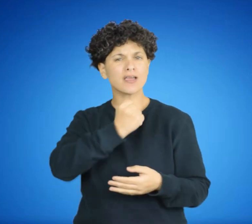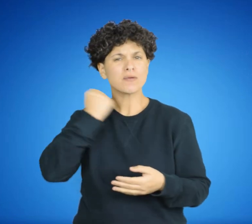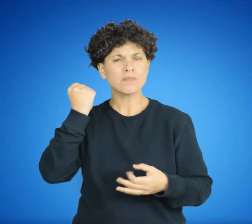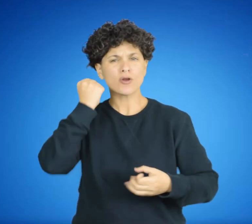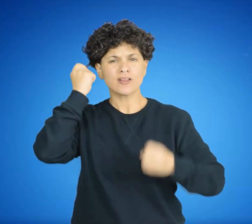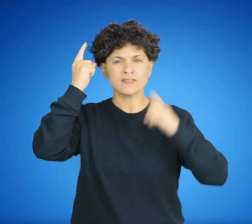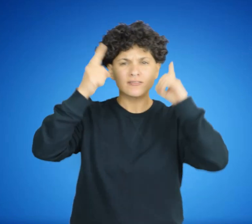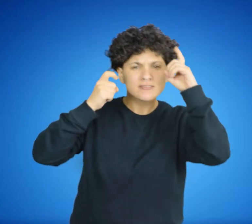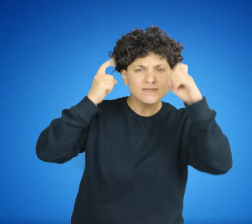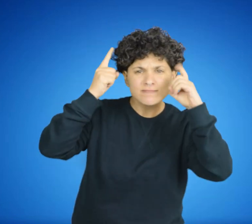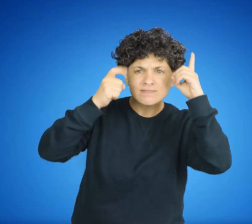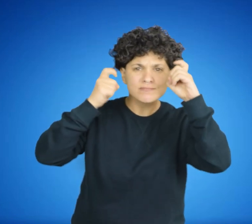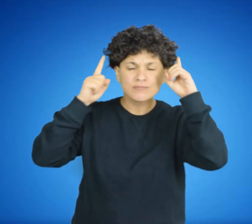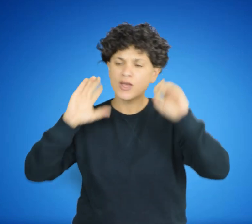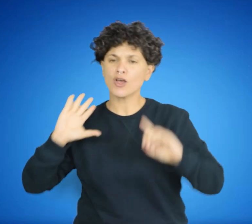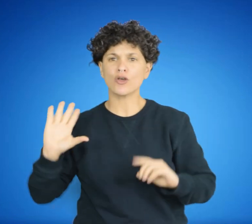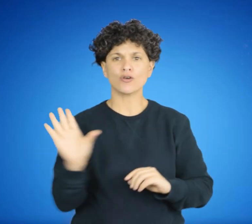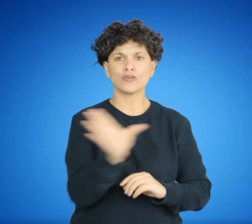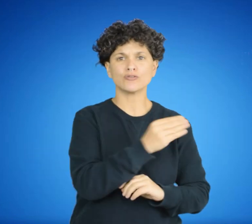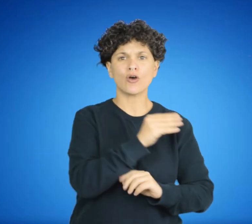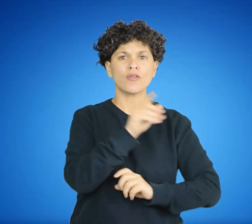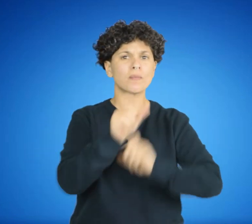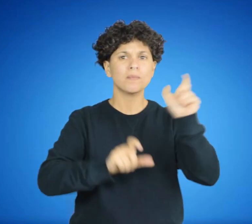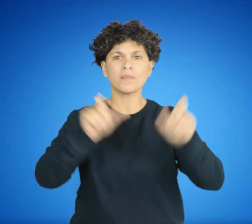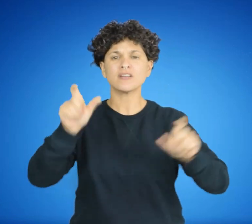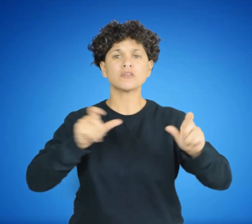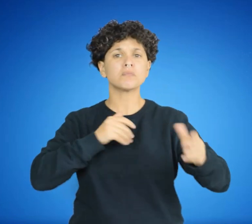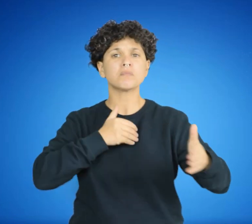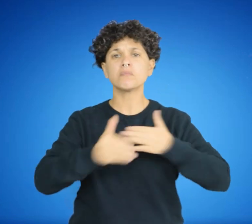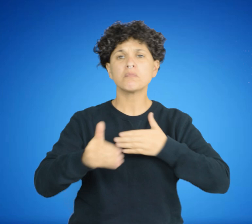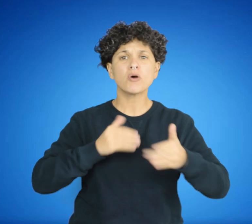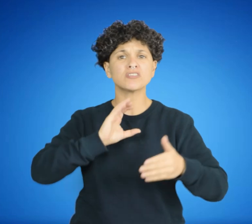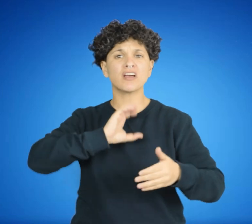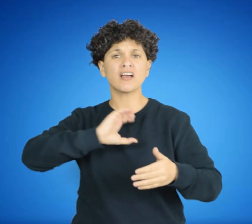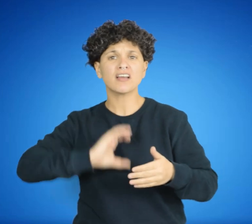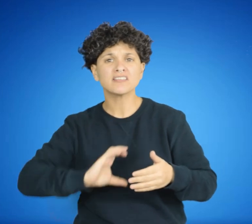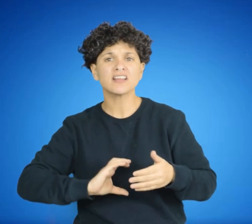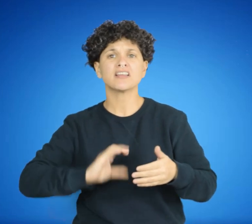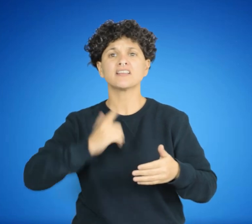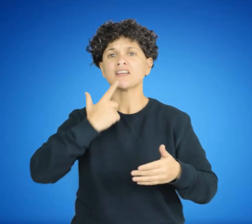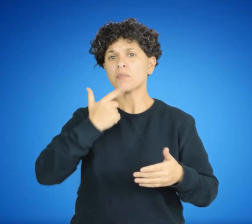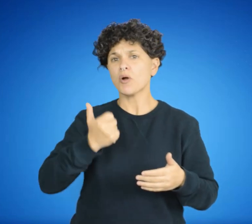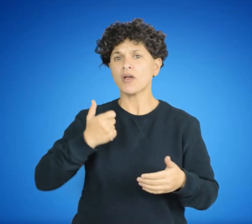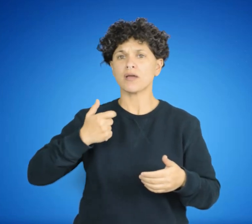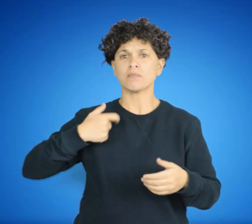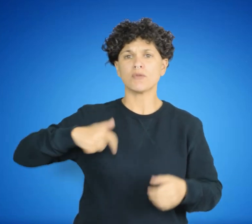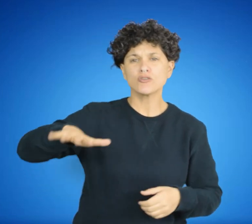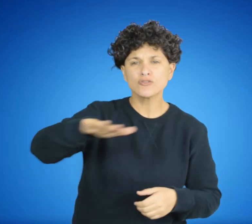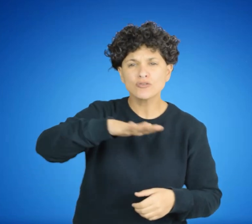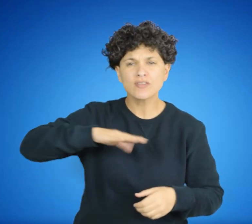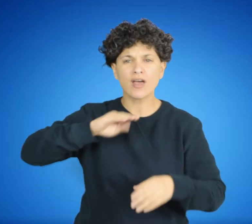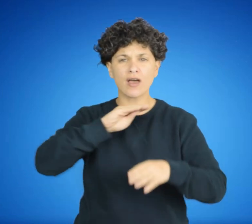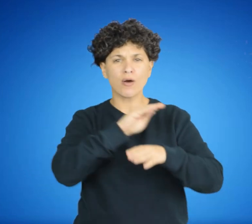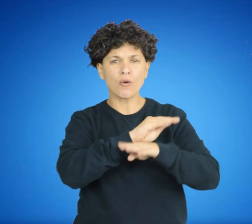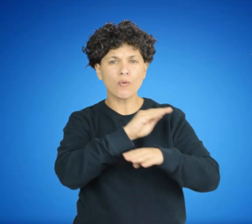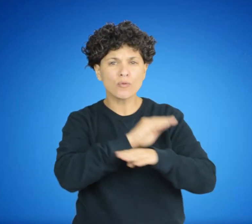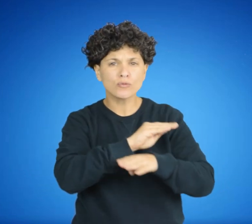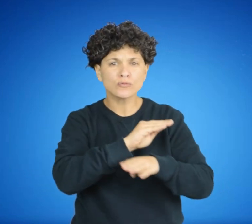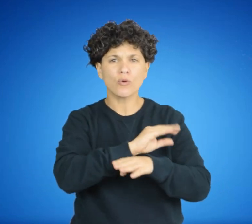independientemente de sus características edad condición social etcétera puede y debe realizar